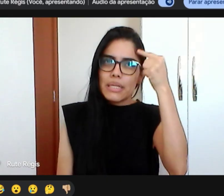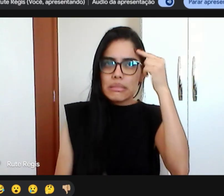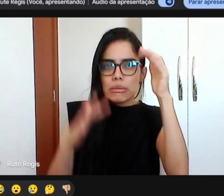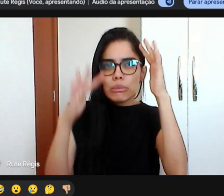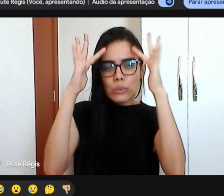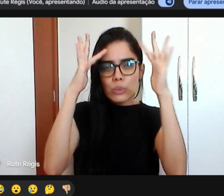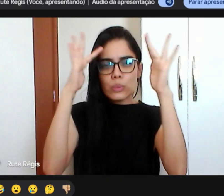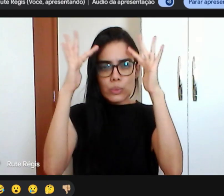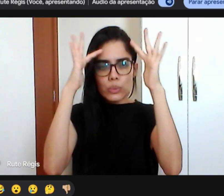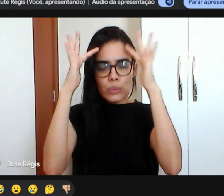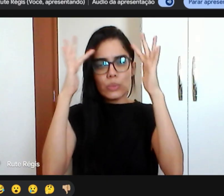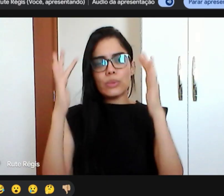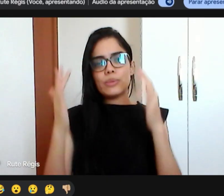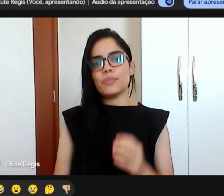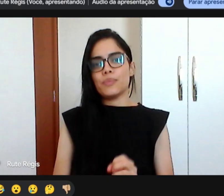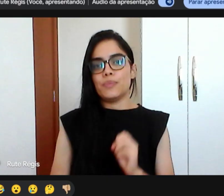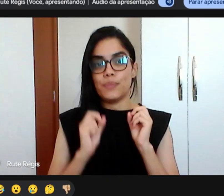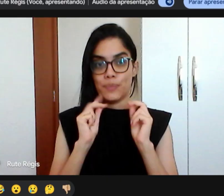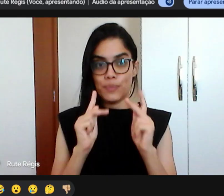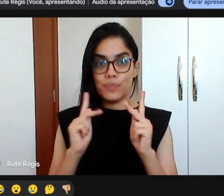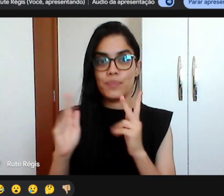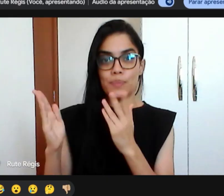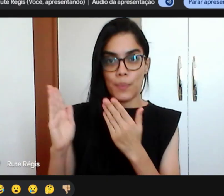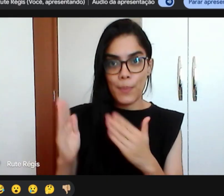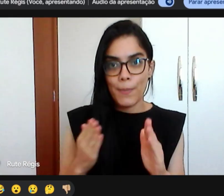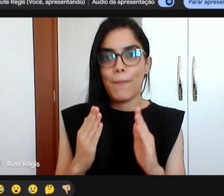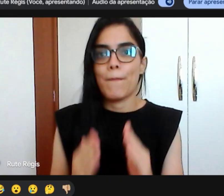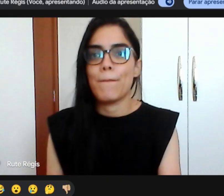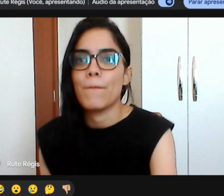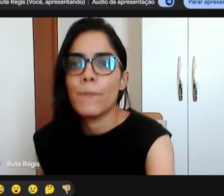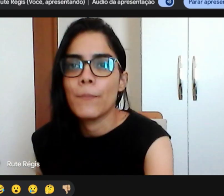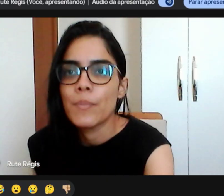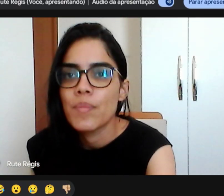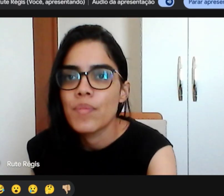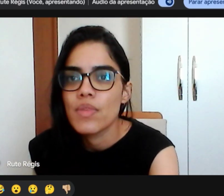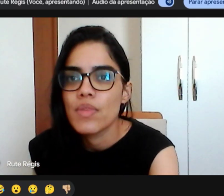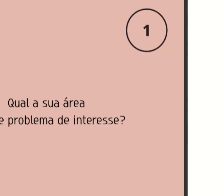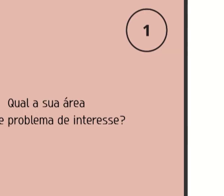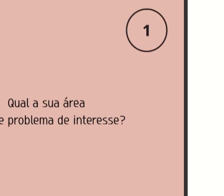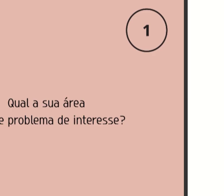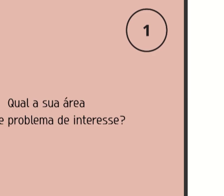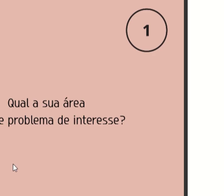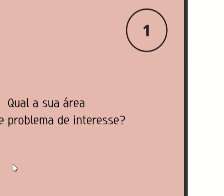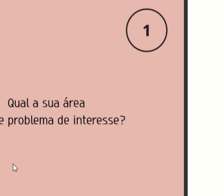Entenderam? Então, vocês precisam pensar sobre isso, ok?